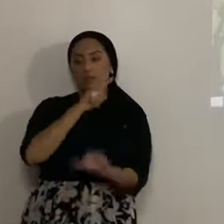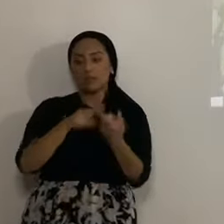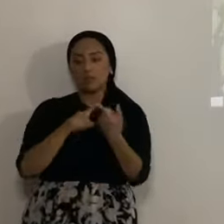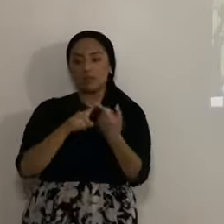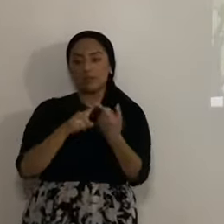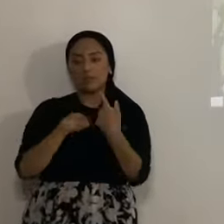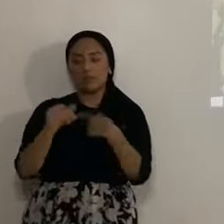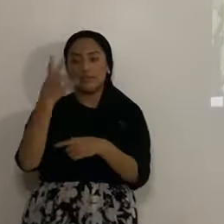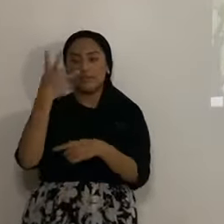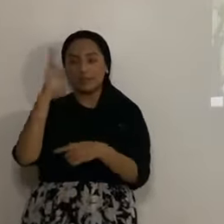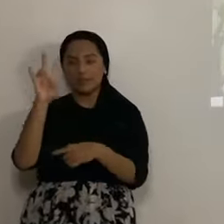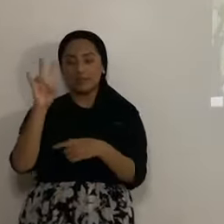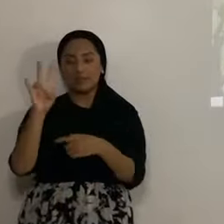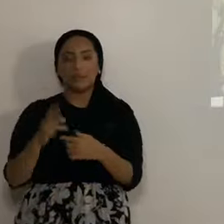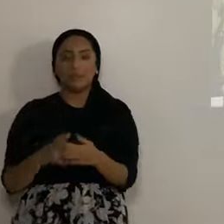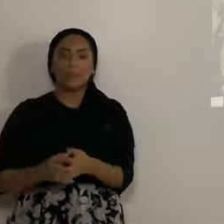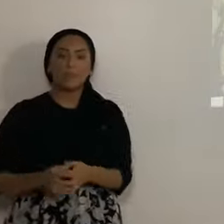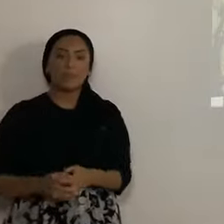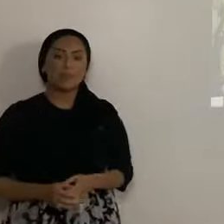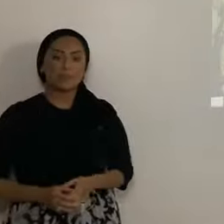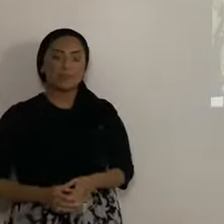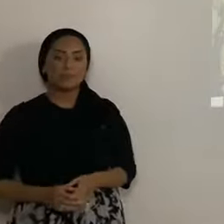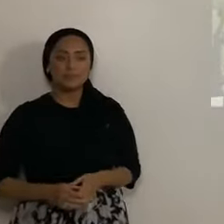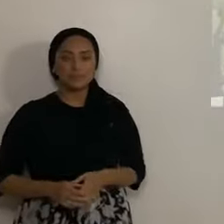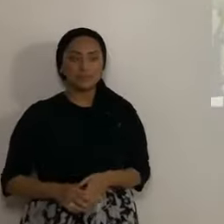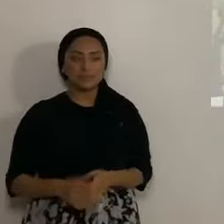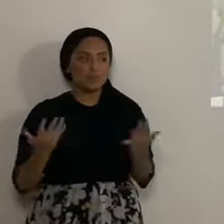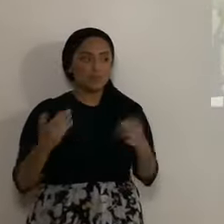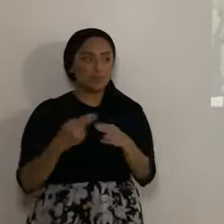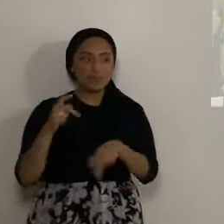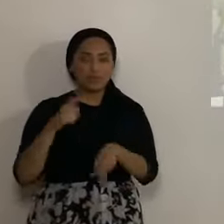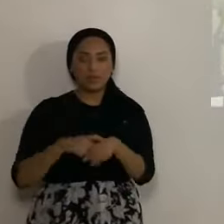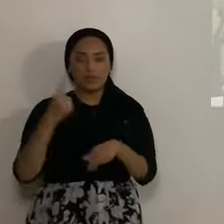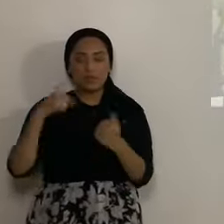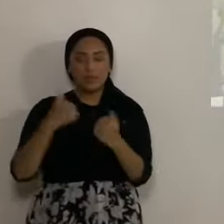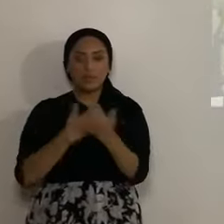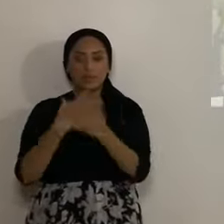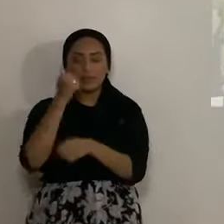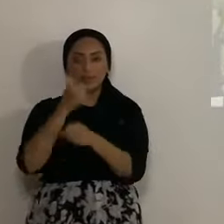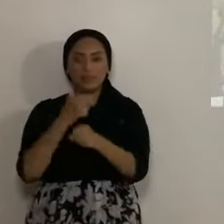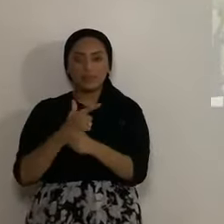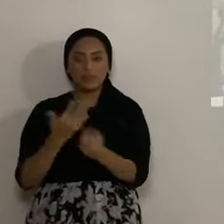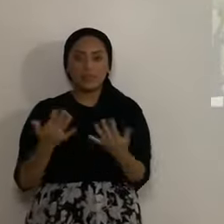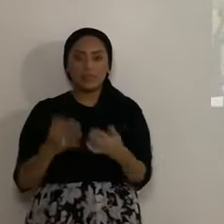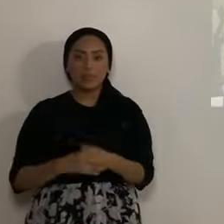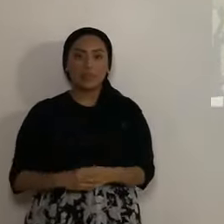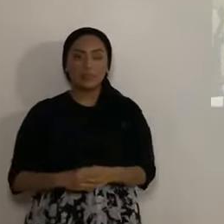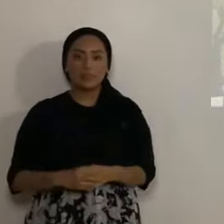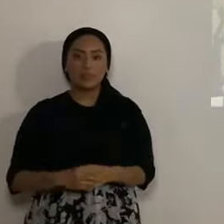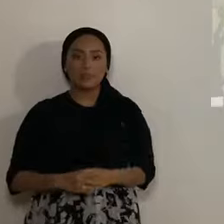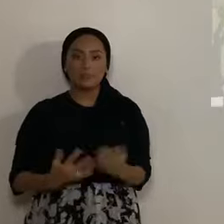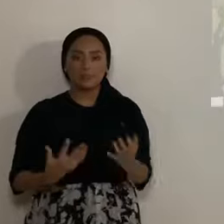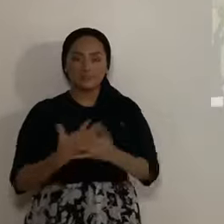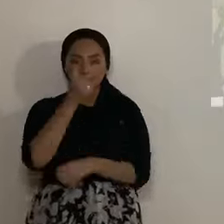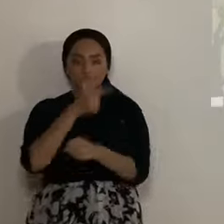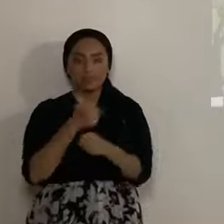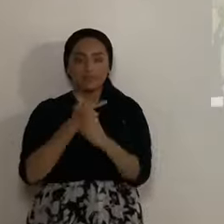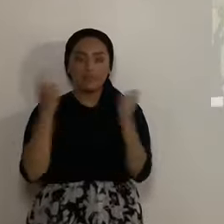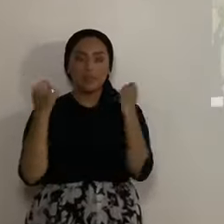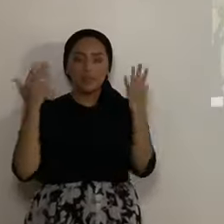y 16, busquen Segunda de Samuel 24, los espero unos segundos, por amor a los nuevecitos, a las hermanas nuevecitas,